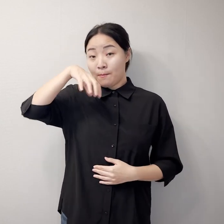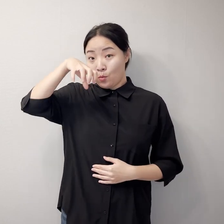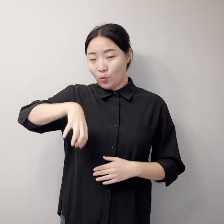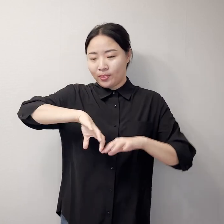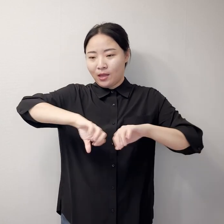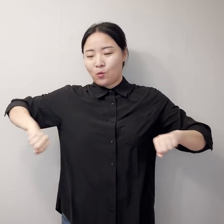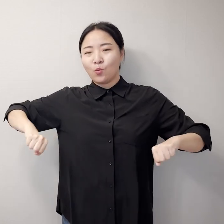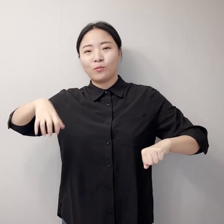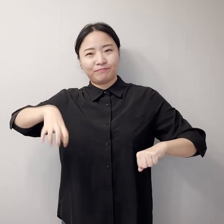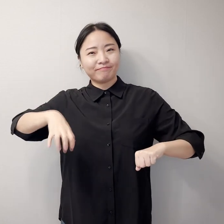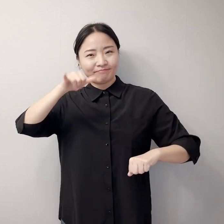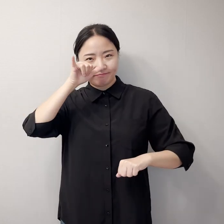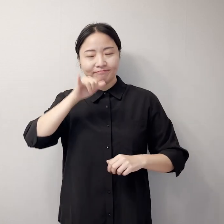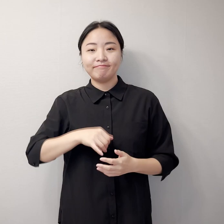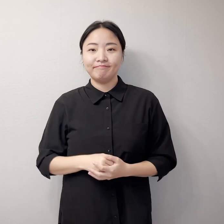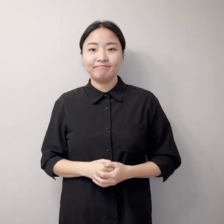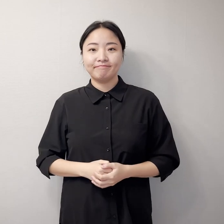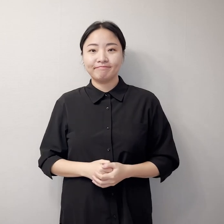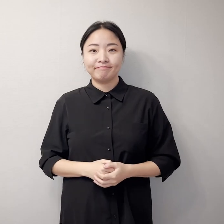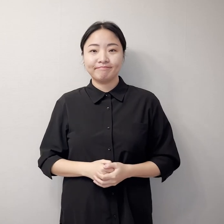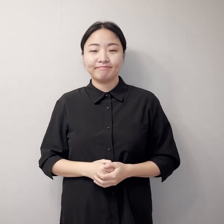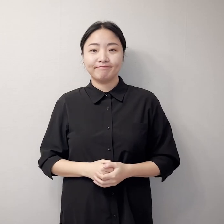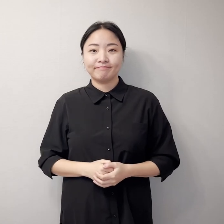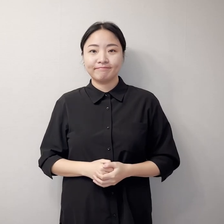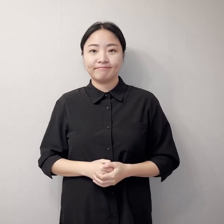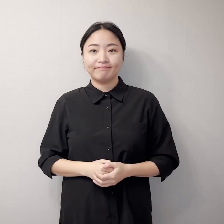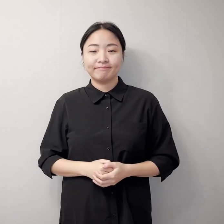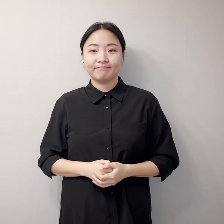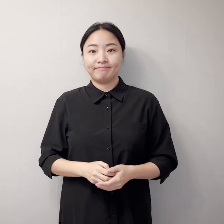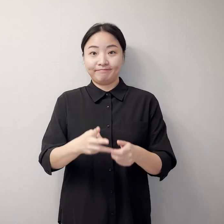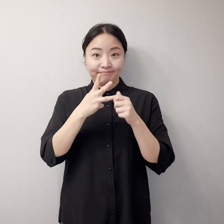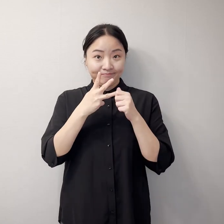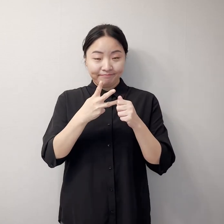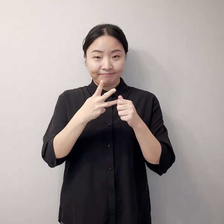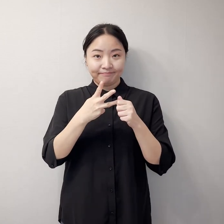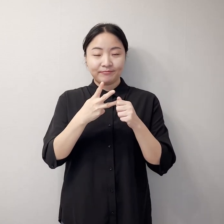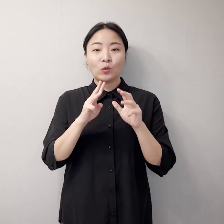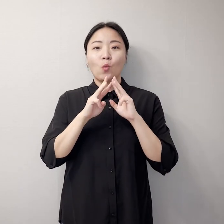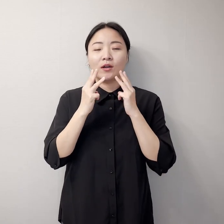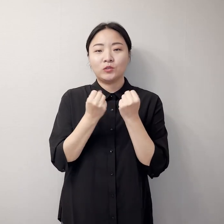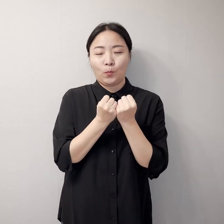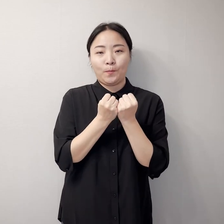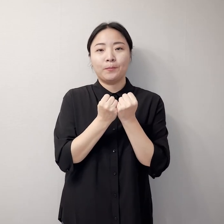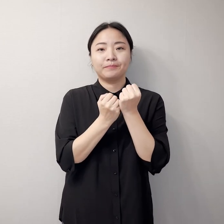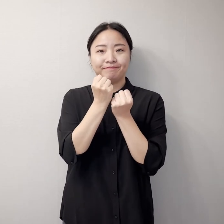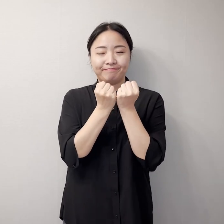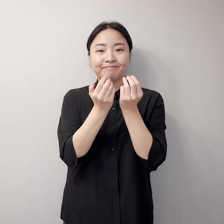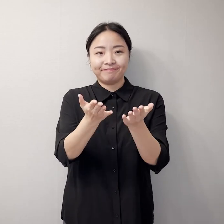공연장 한 켠에 마련되어 있습니다 세 번째, 워크숍 소개